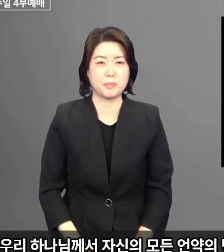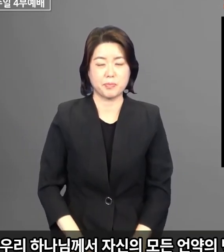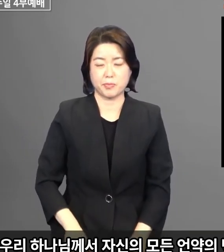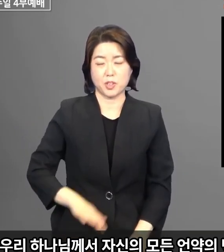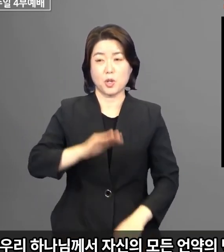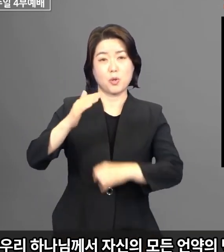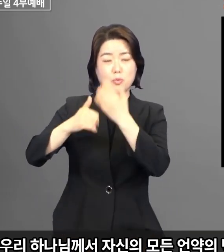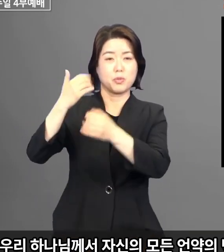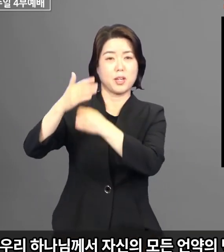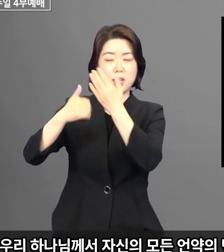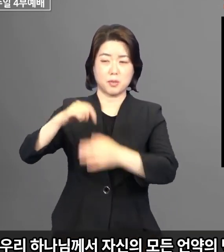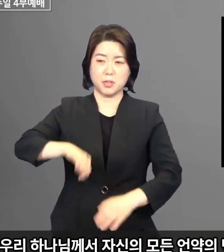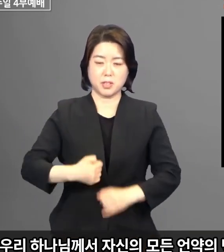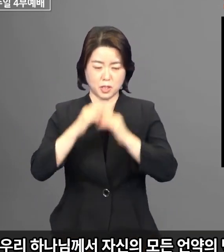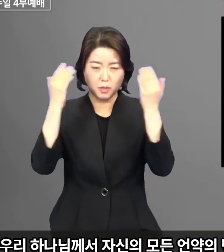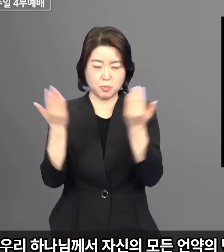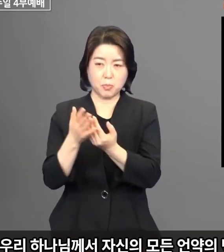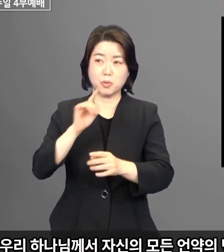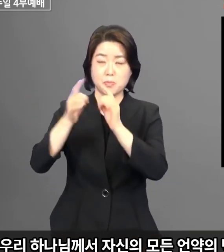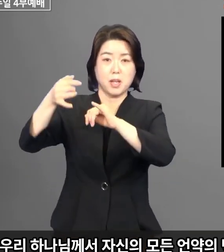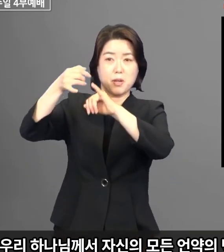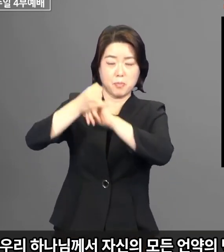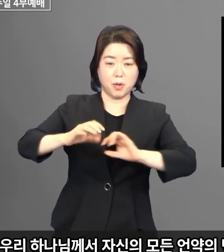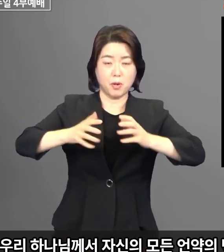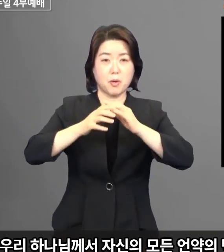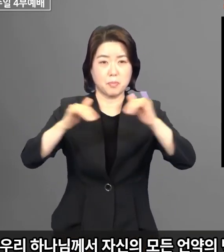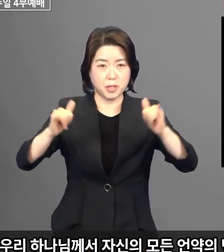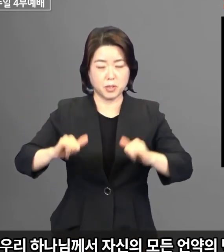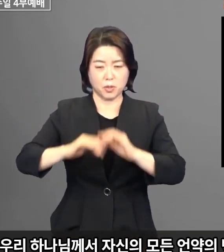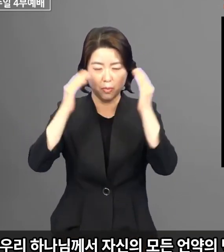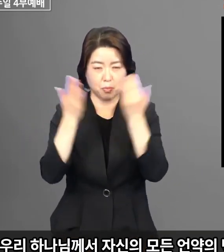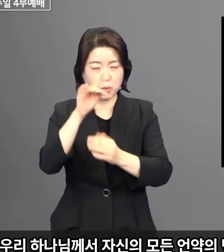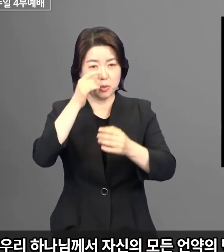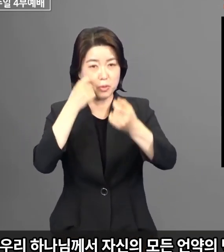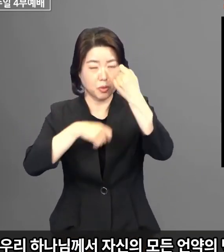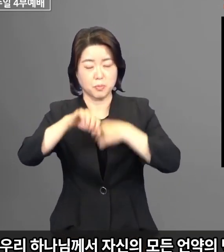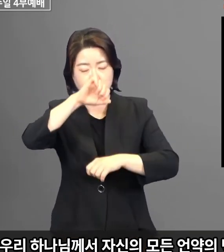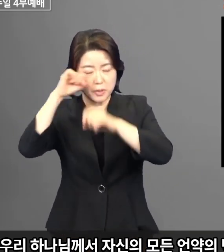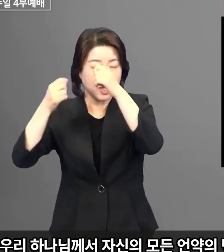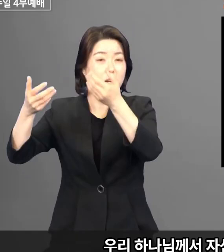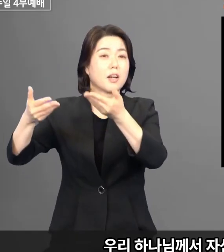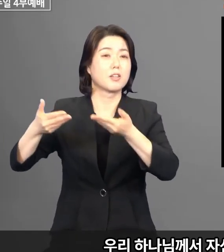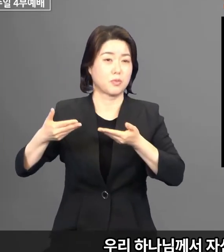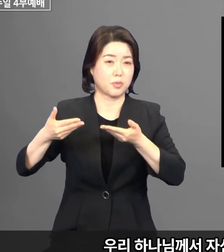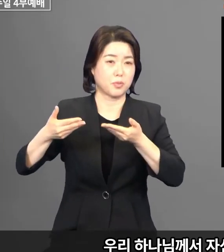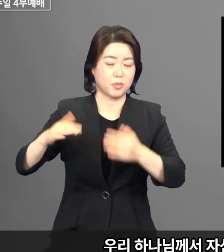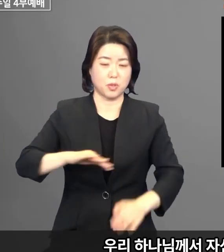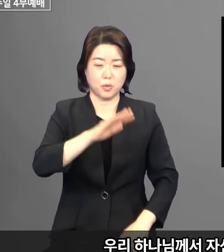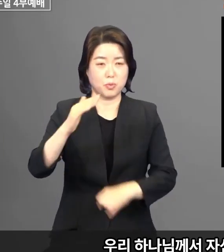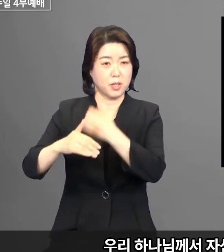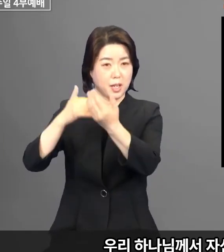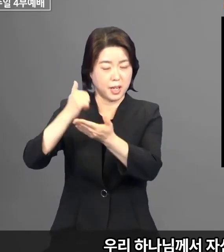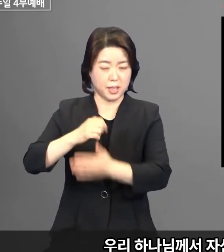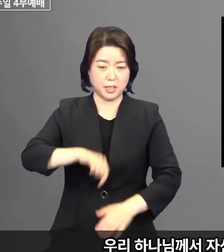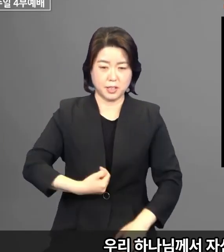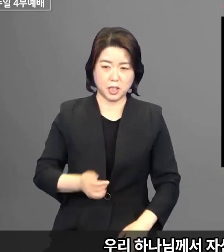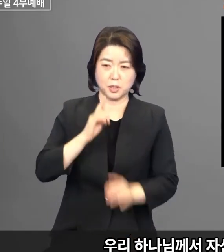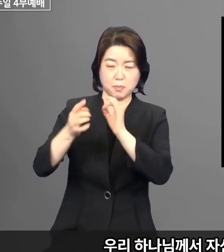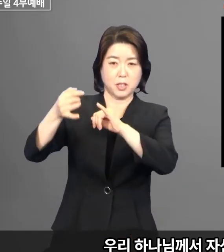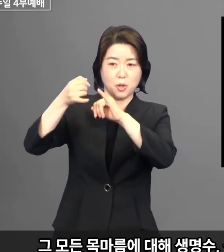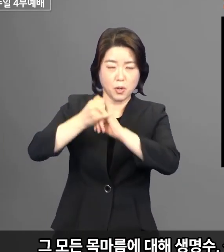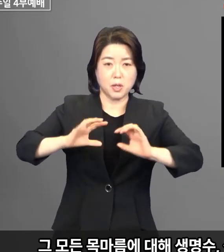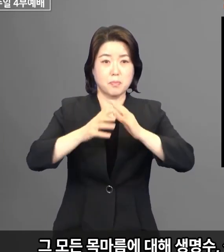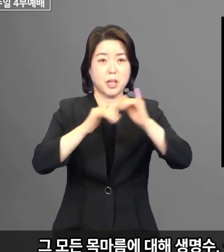우리 하나님께서 자신의 모든 언약의 백성들의 모든 눈물을 닦아내실 겁니다. 우리 하나님께서 자신의 언약의